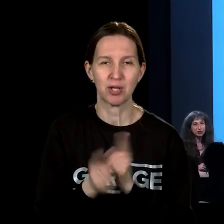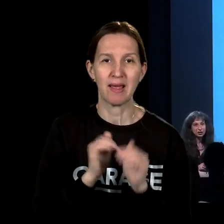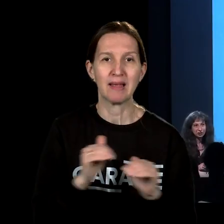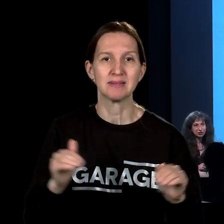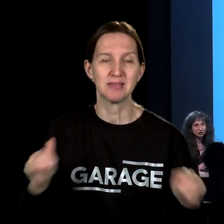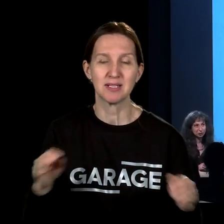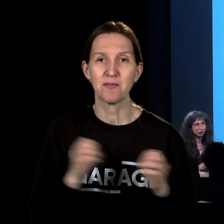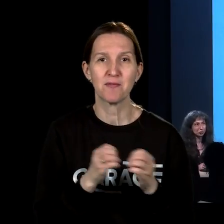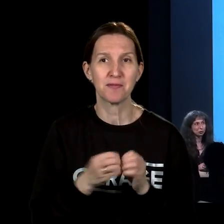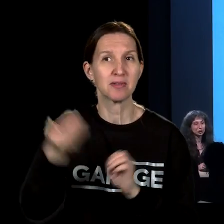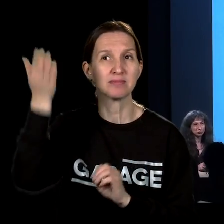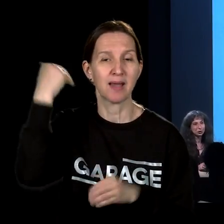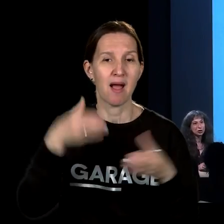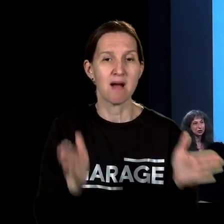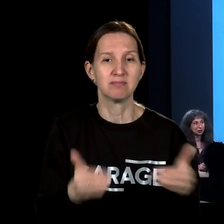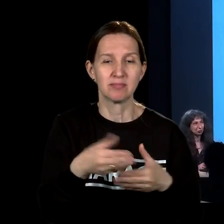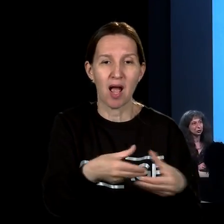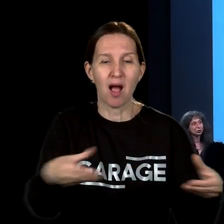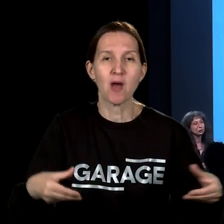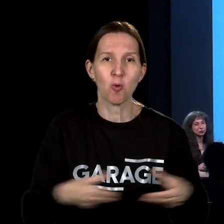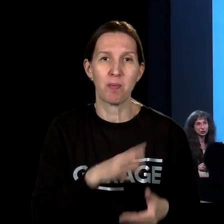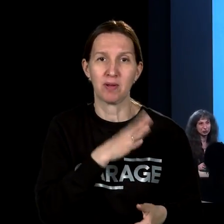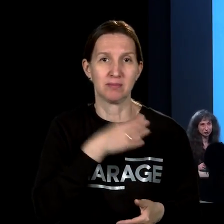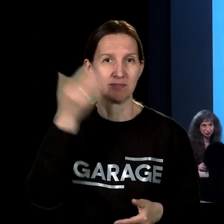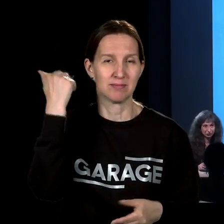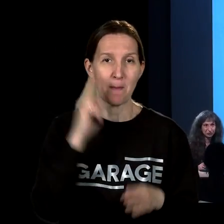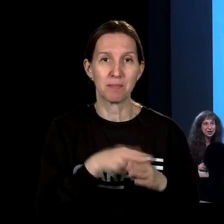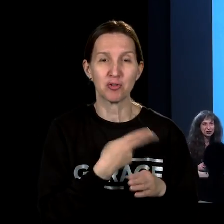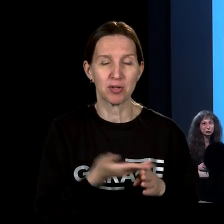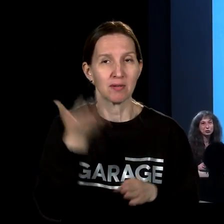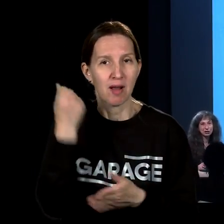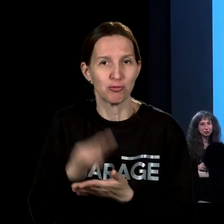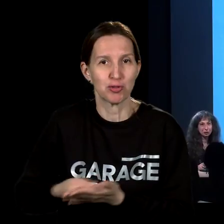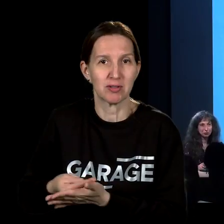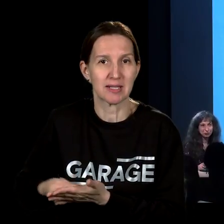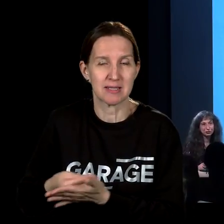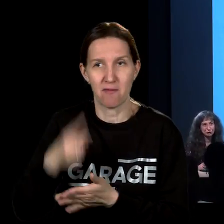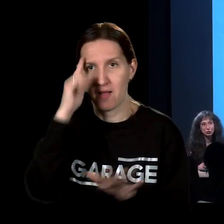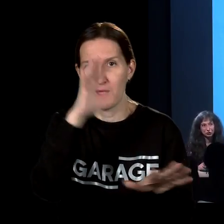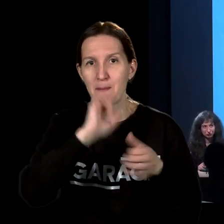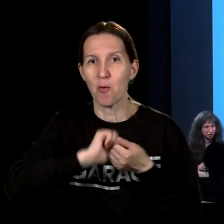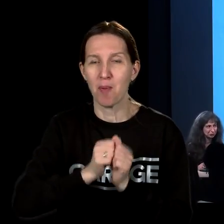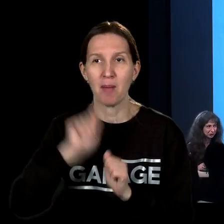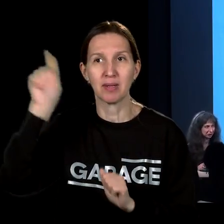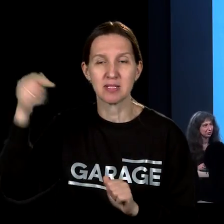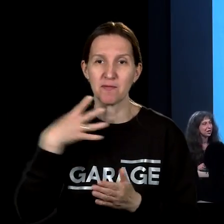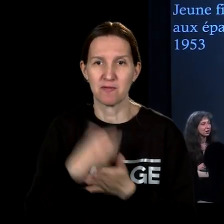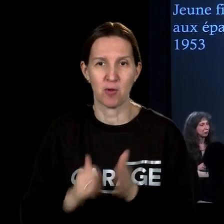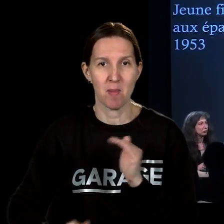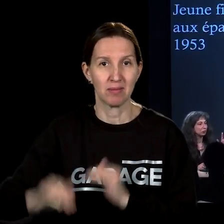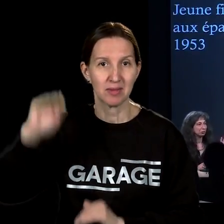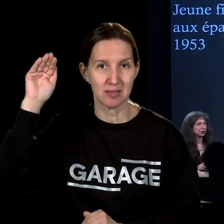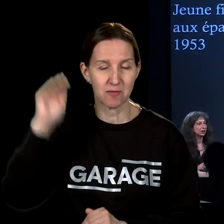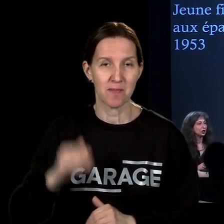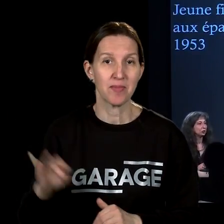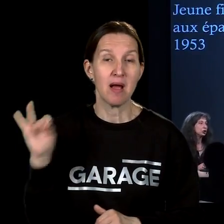самых бонбоньерок, с тех самых коробок из-под печенья, которые он срисовывал, которые он рисовал по памяти в Японии в своем детстве.